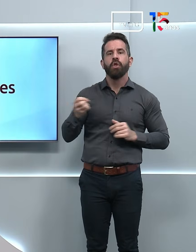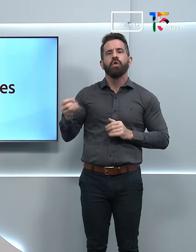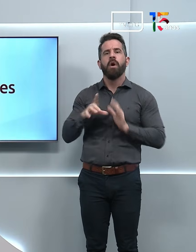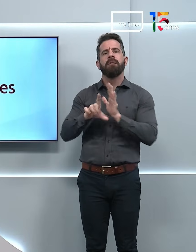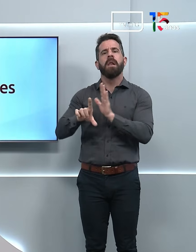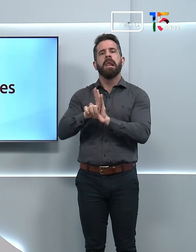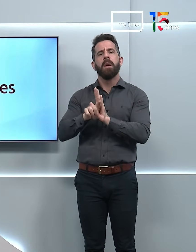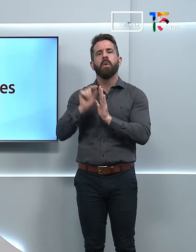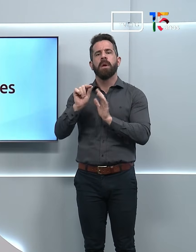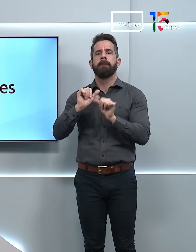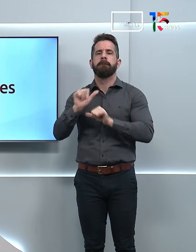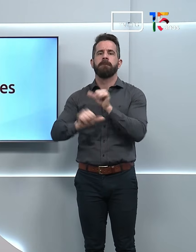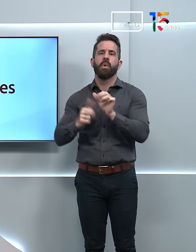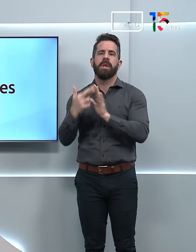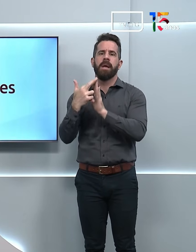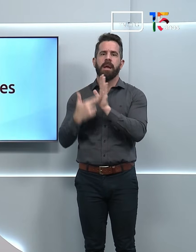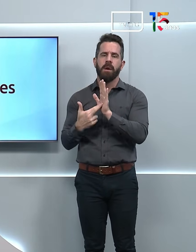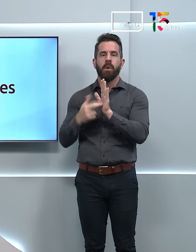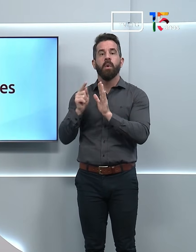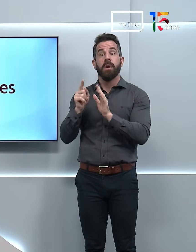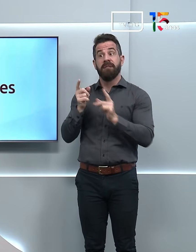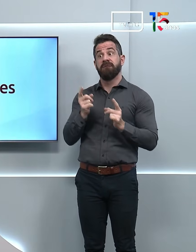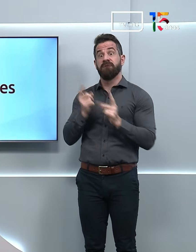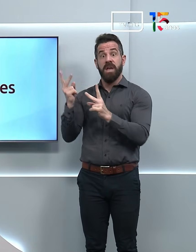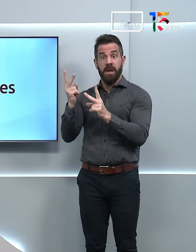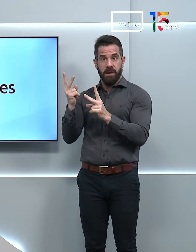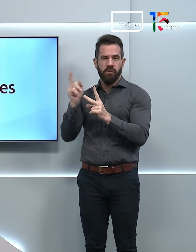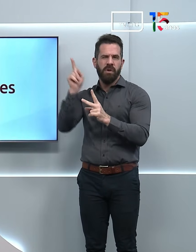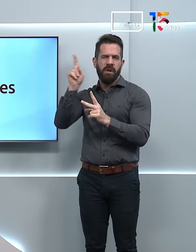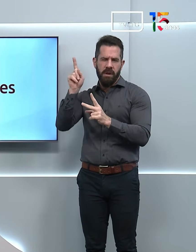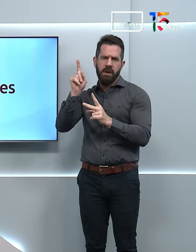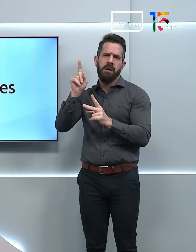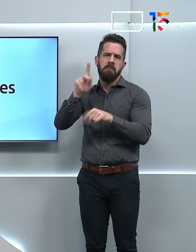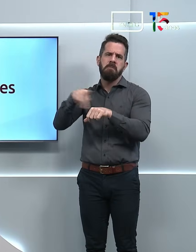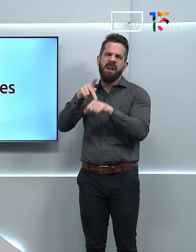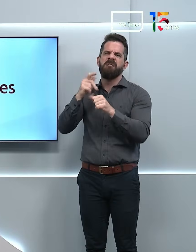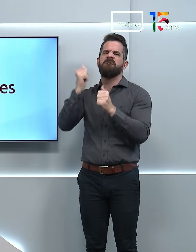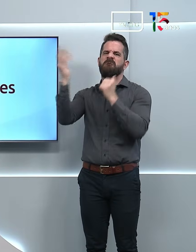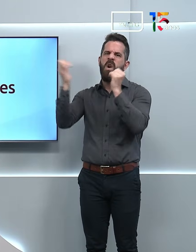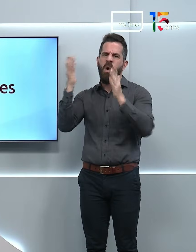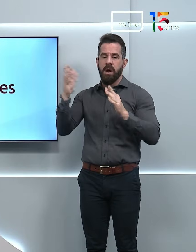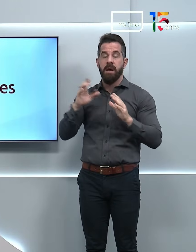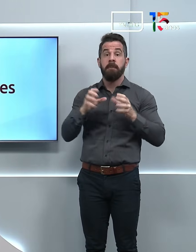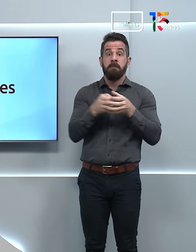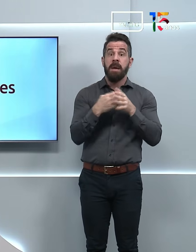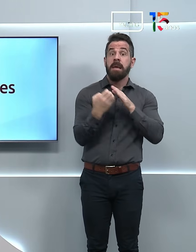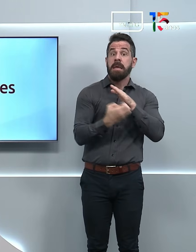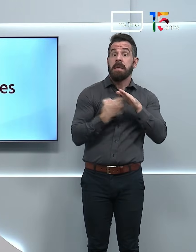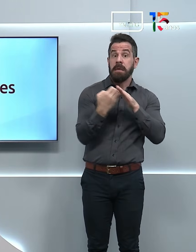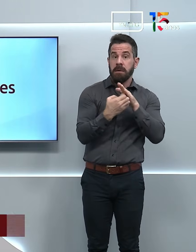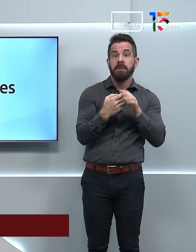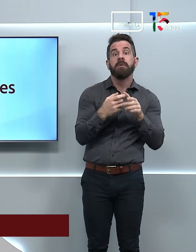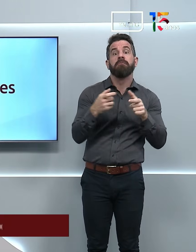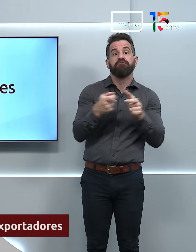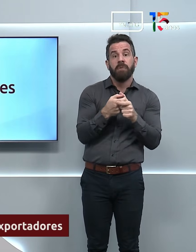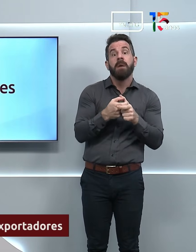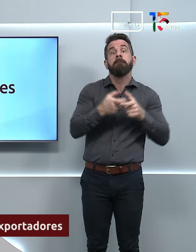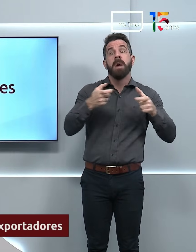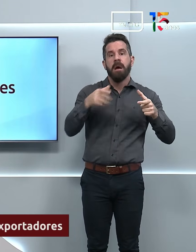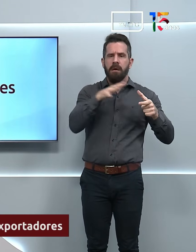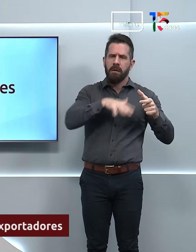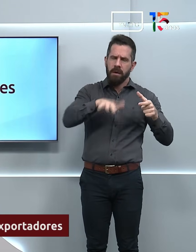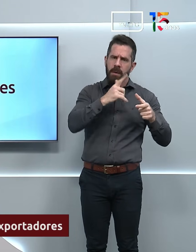muda a regra para quem vende produtos para fora do Brasil. Micro e pequenas empresas vão pagar